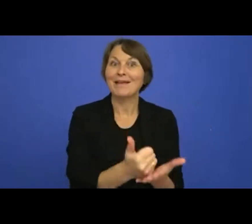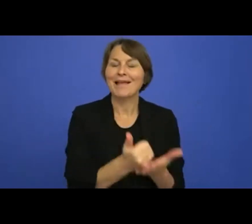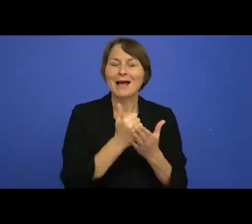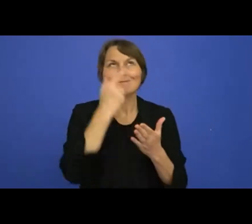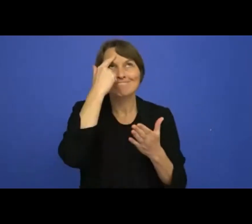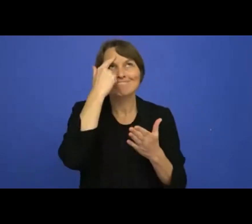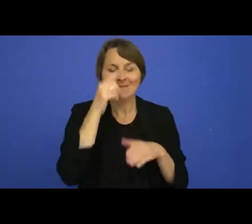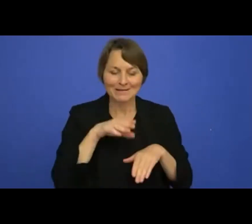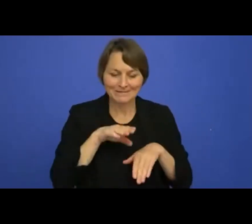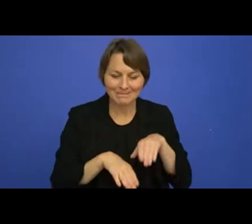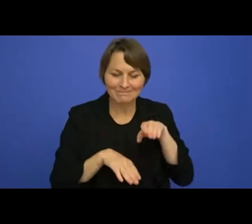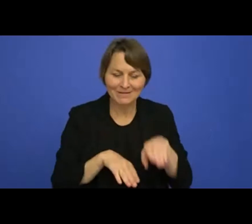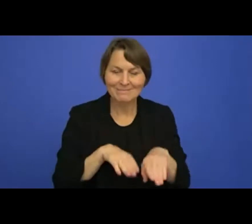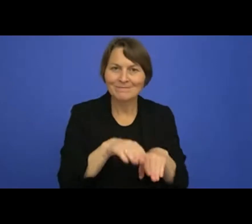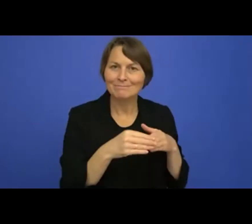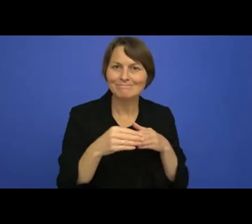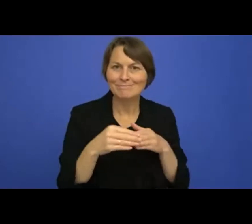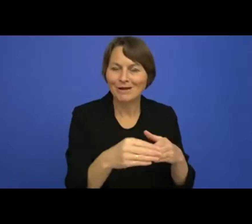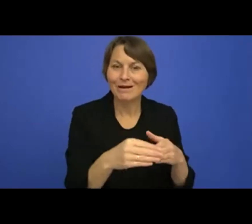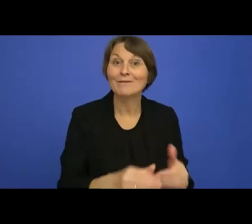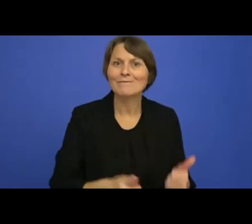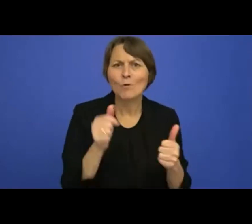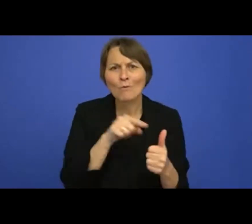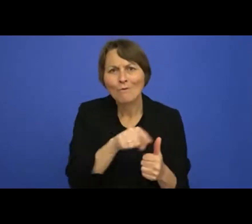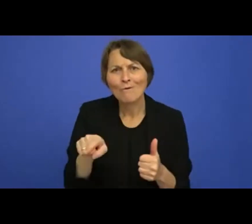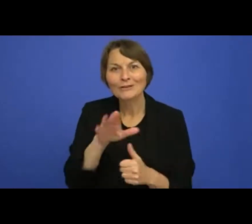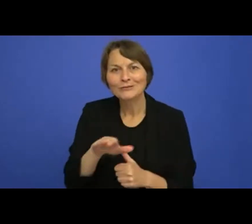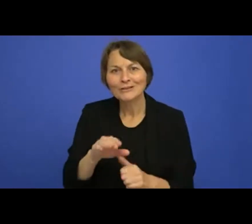avons des recommandations. Si nous n'avons pas cette éducation,